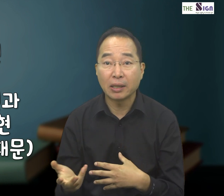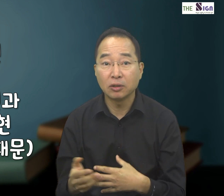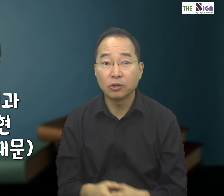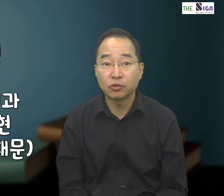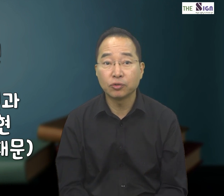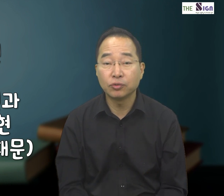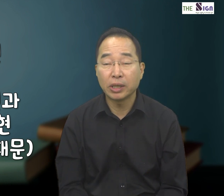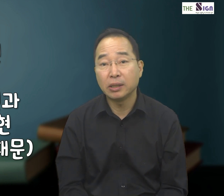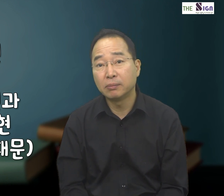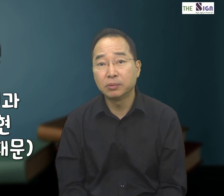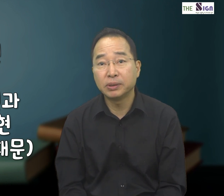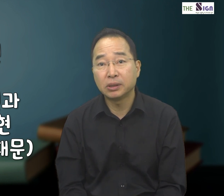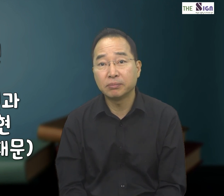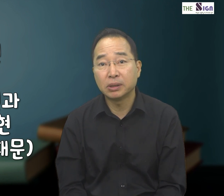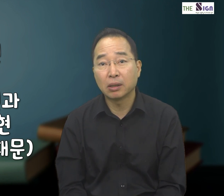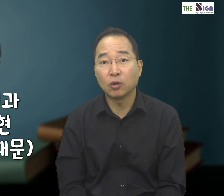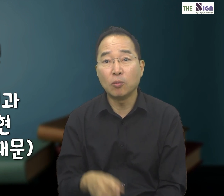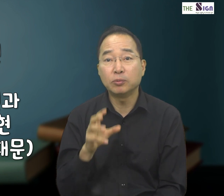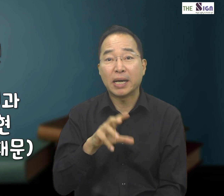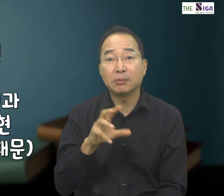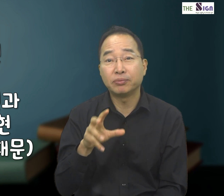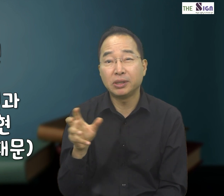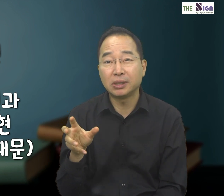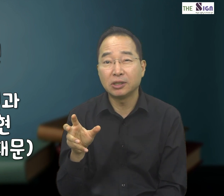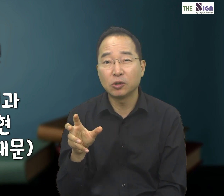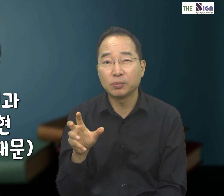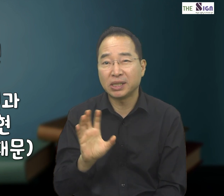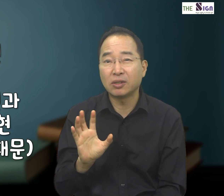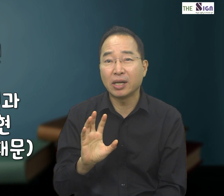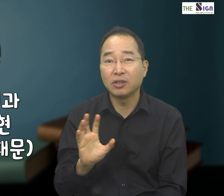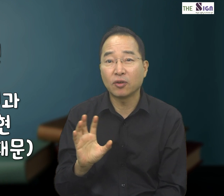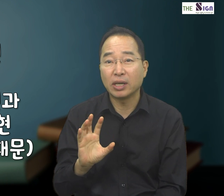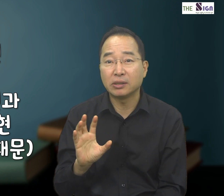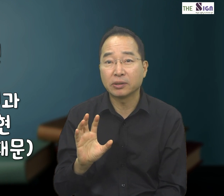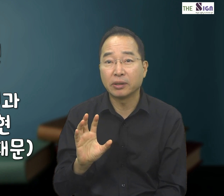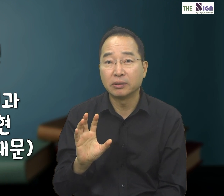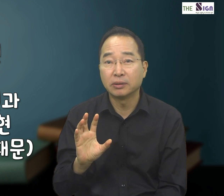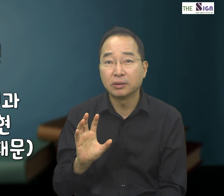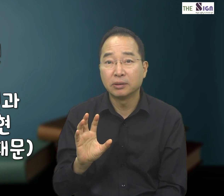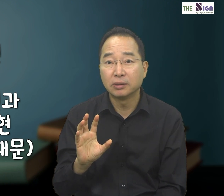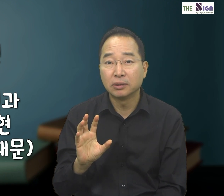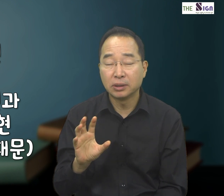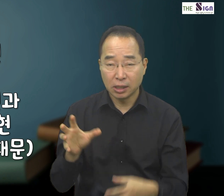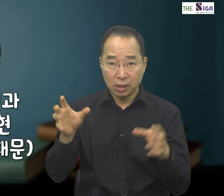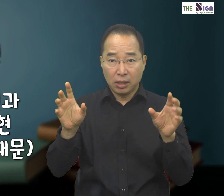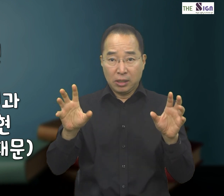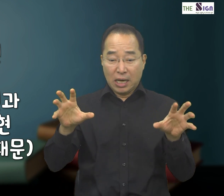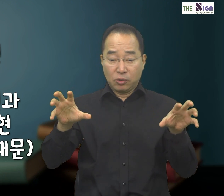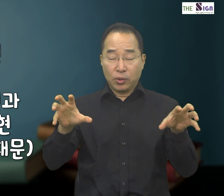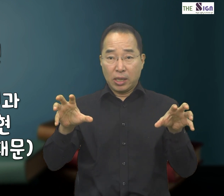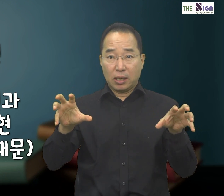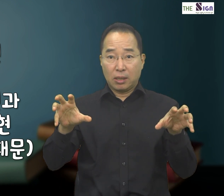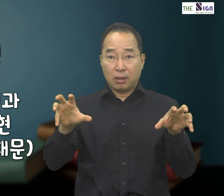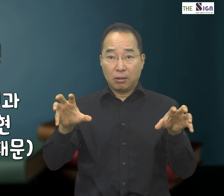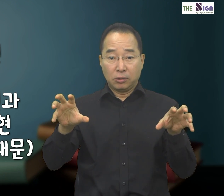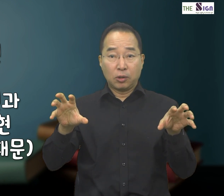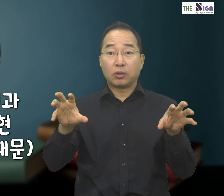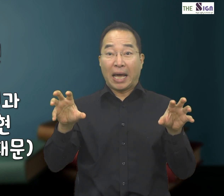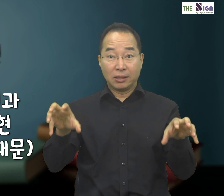것 중에 이런 부분이 있습니다. 너무 많이 부딪히는 걸 좀 싫어하는 경향이 있어요. 그러니까 양쪽에 서로 다른